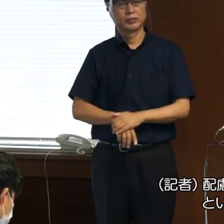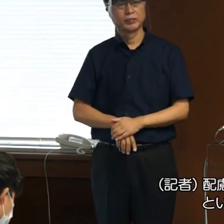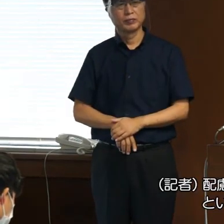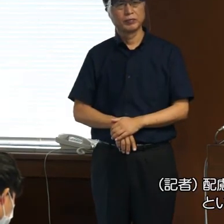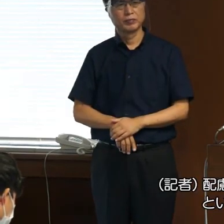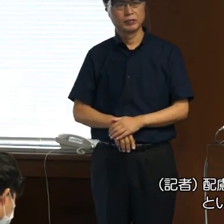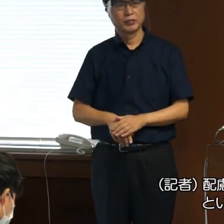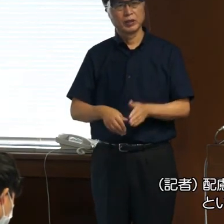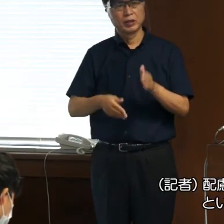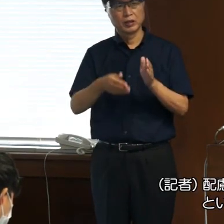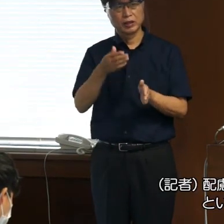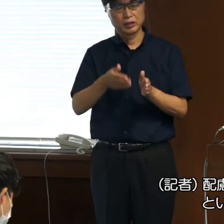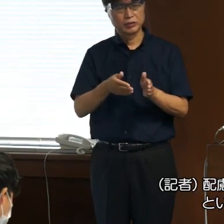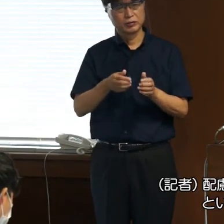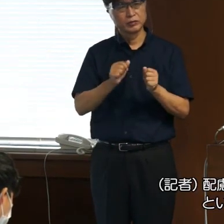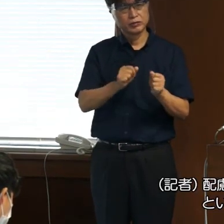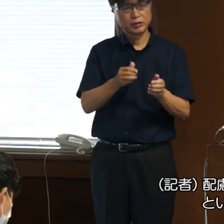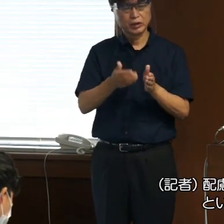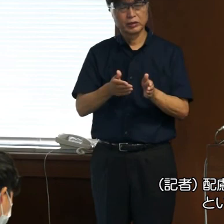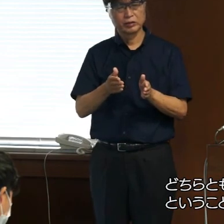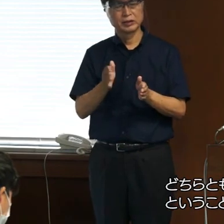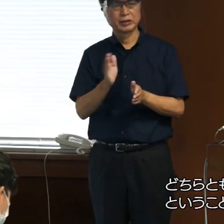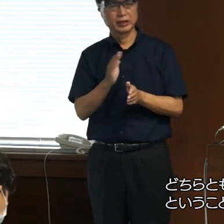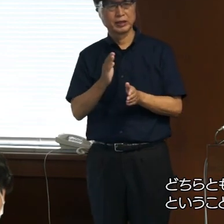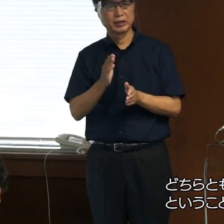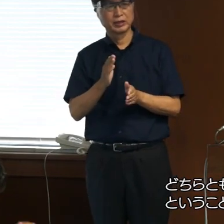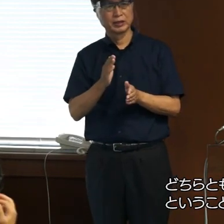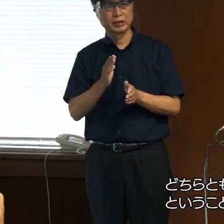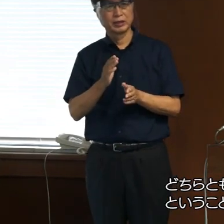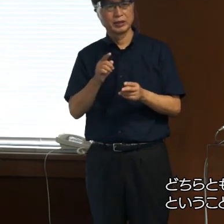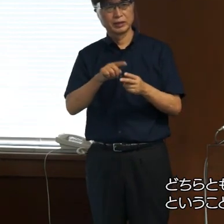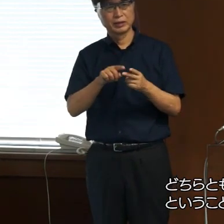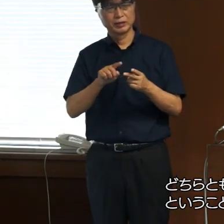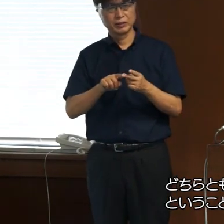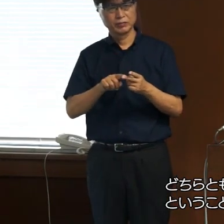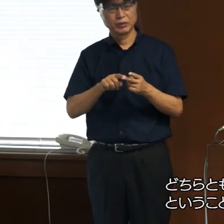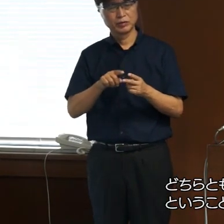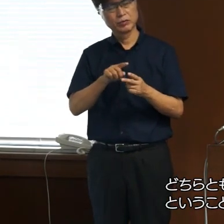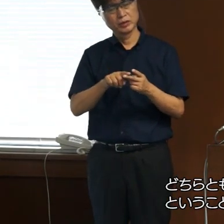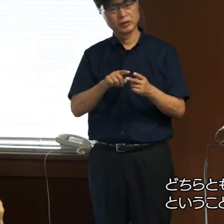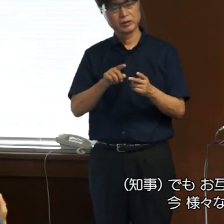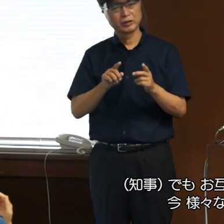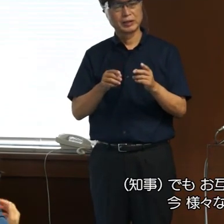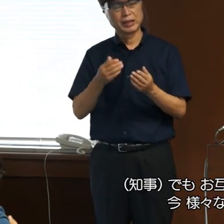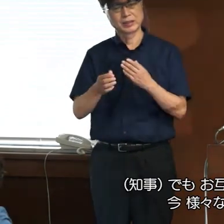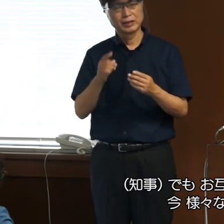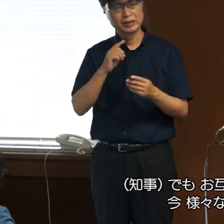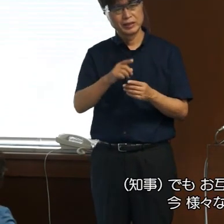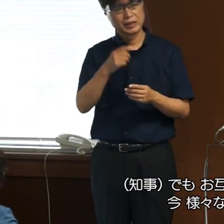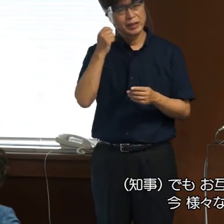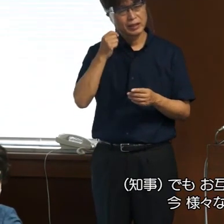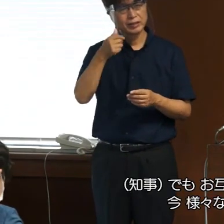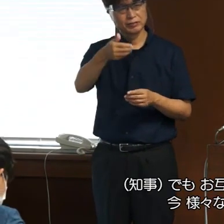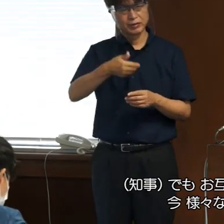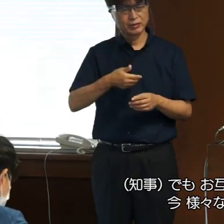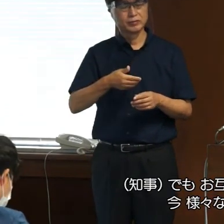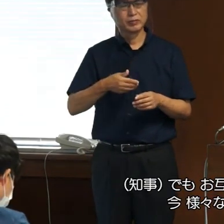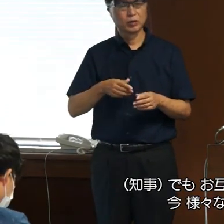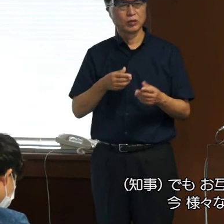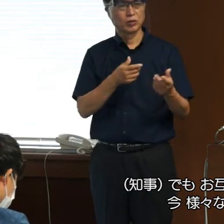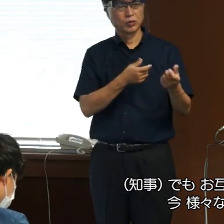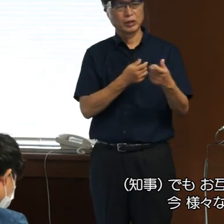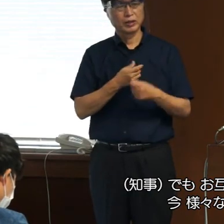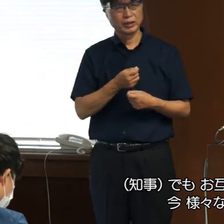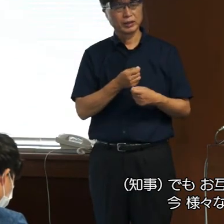ですね、配慮する配慮しないということに関しては どちらとも言えないという、 まあ、でもお互いそこは意識しながら